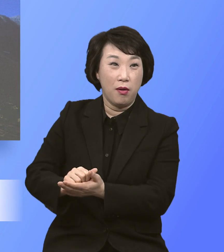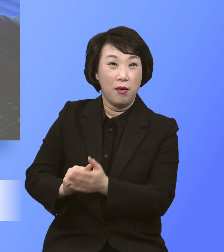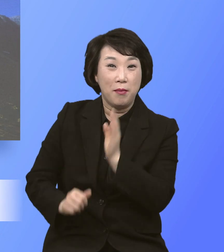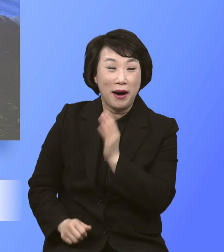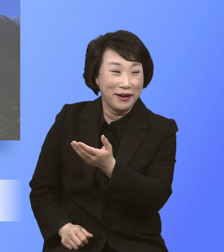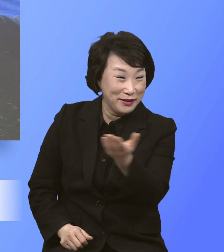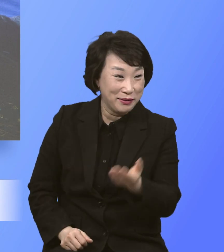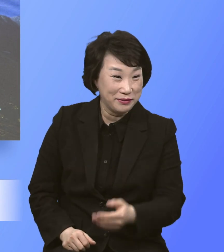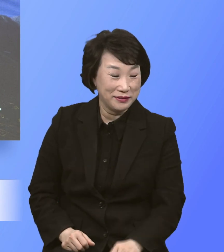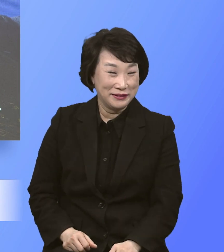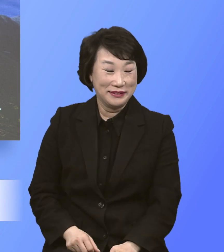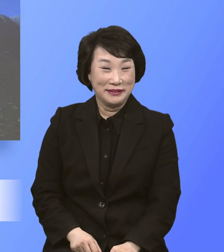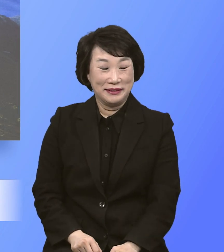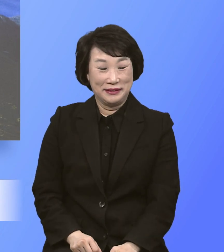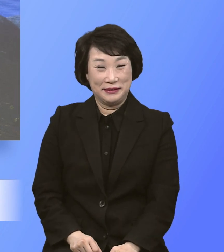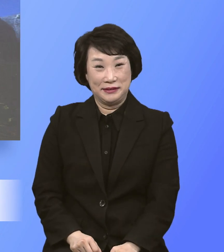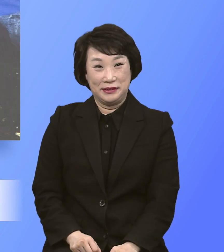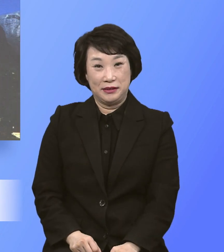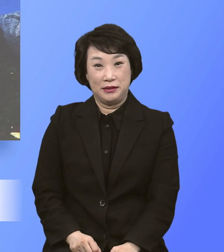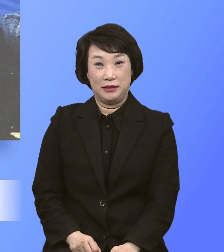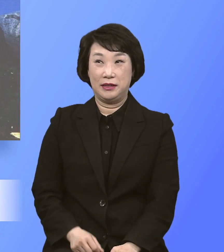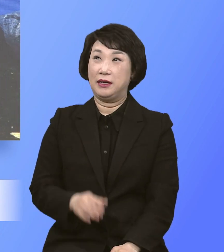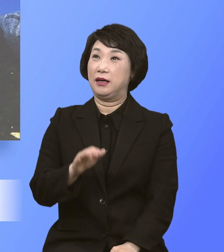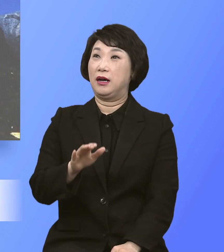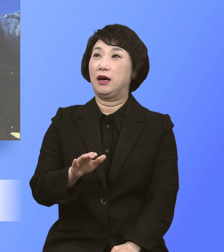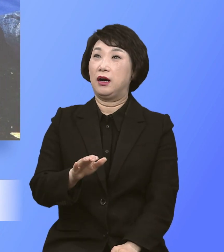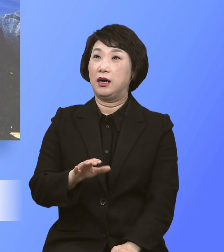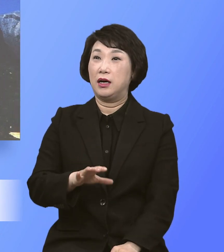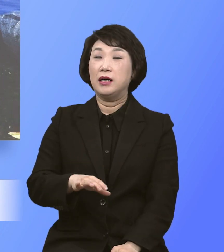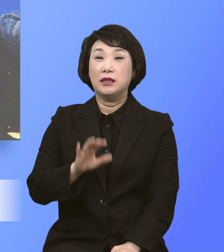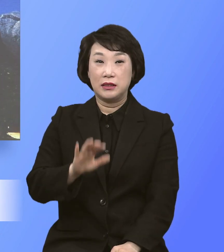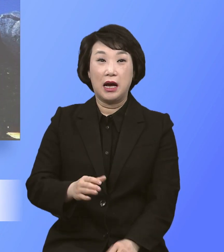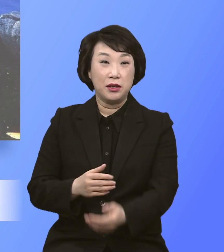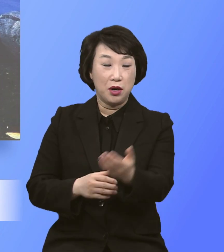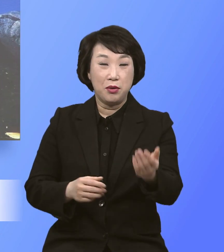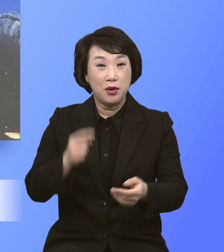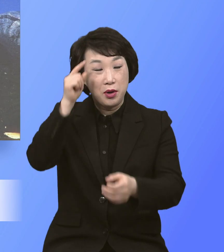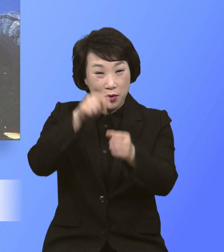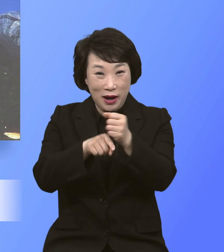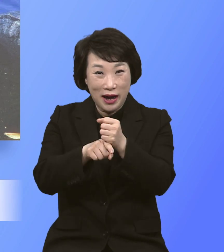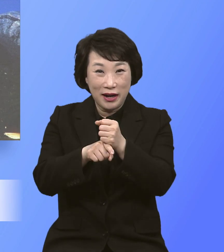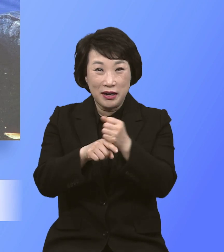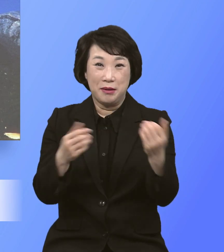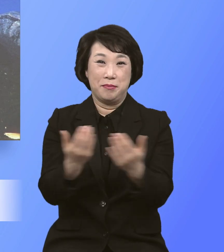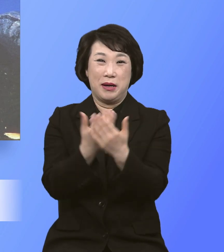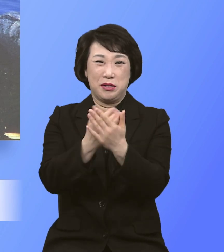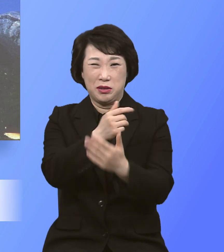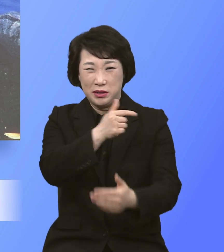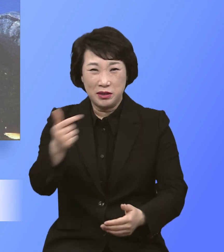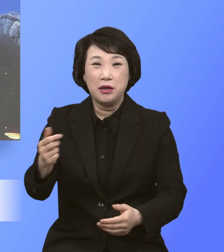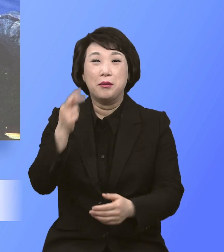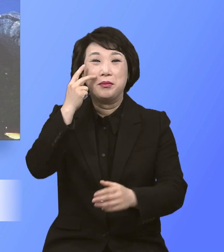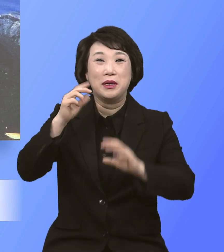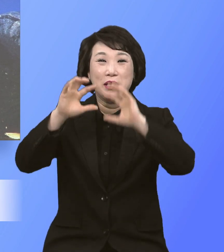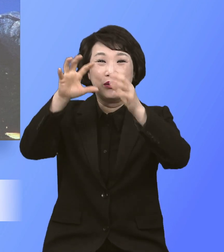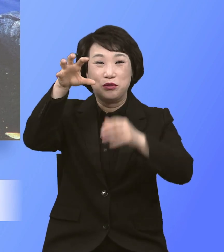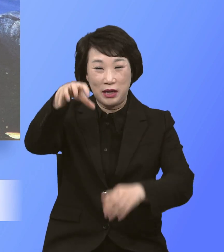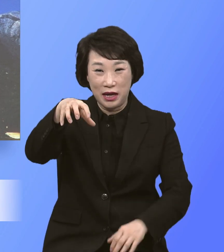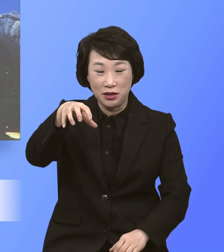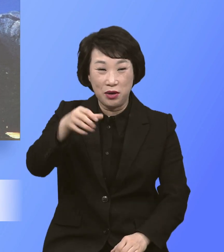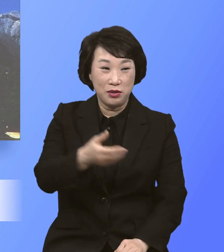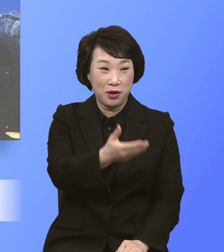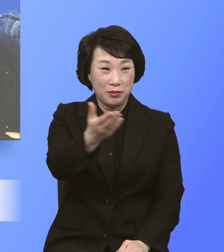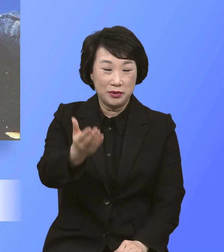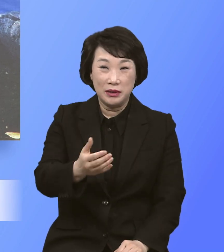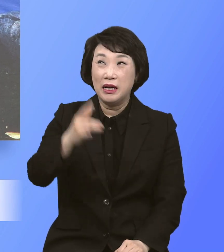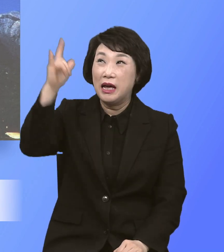말입니다. 네, 저 최첨단의 과학에 앞서가는 저 미국에서 이제